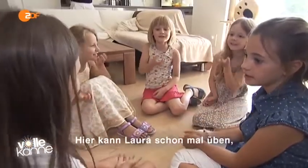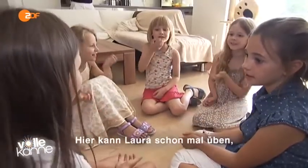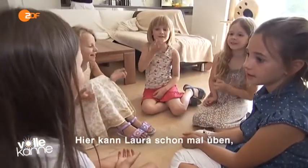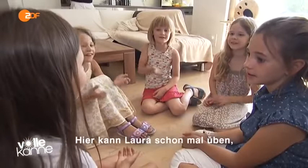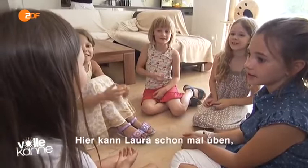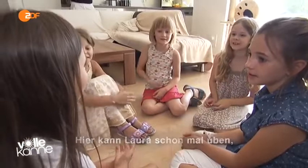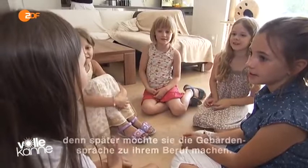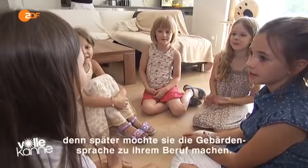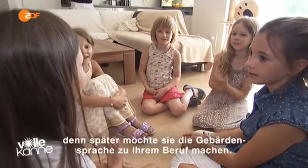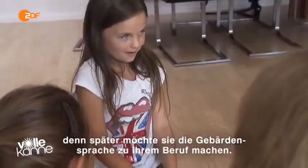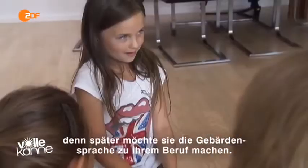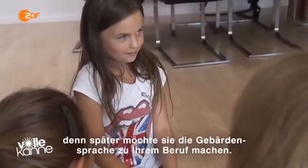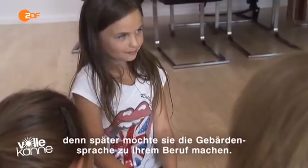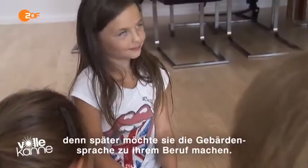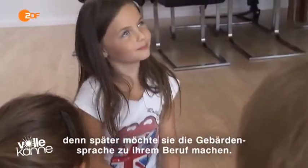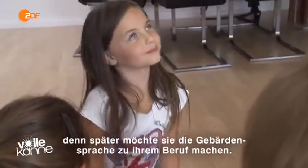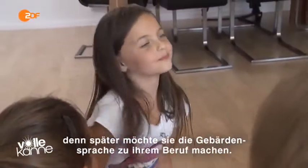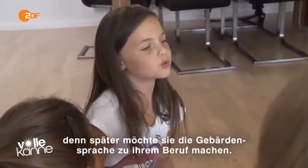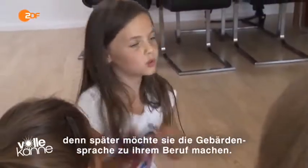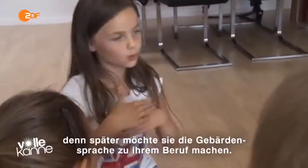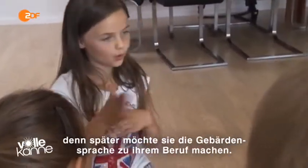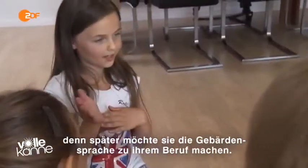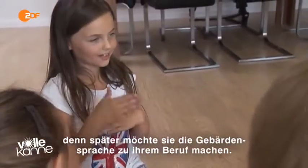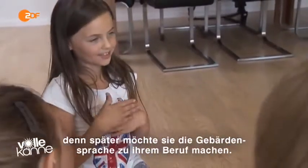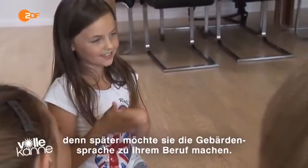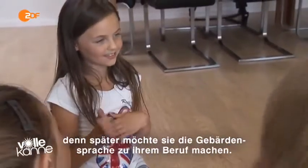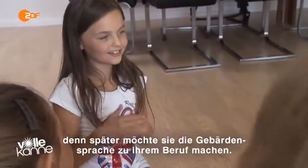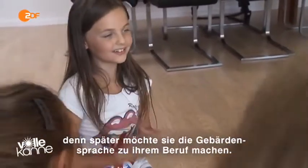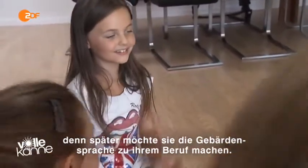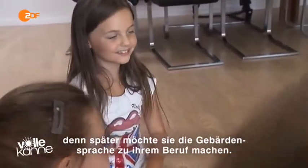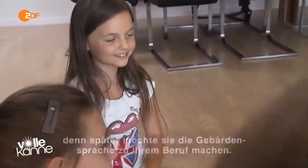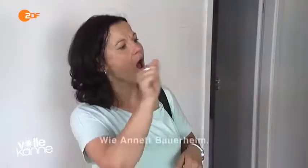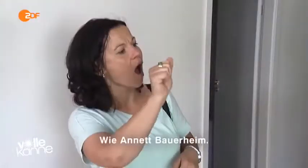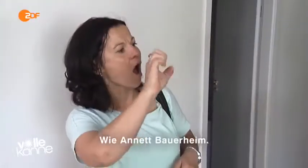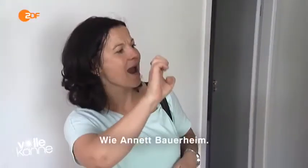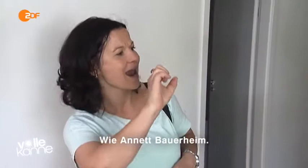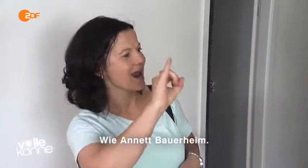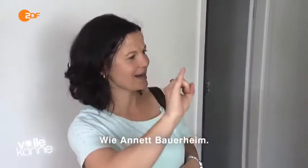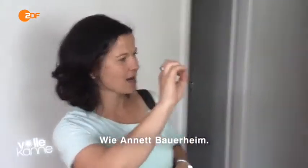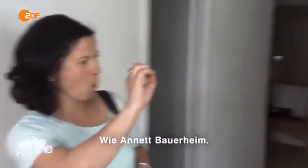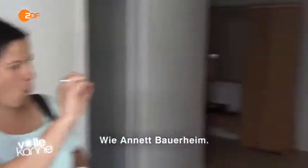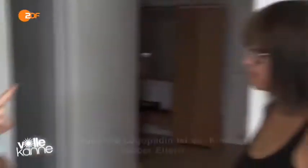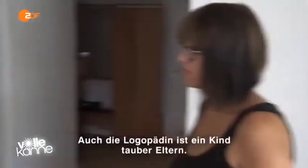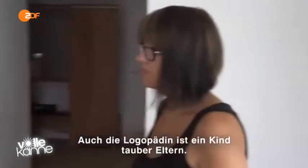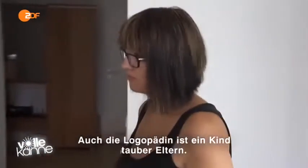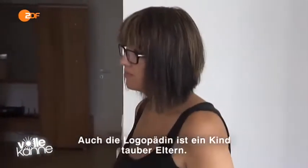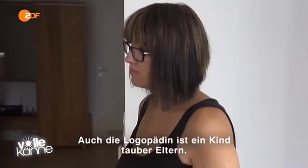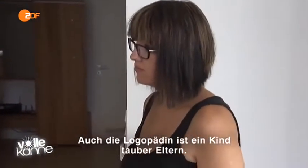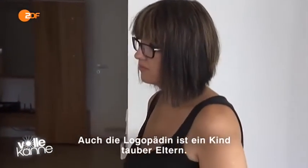mal üben, denn später möchte sie die Gebärdensprache zu ihrem Beruf machen. Wie Annette Bauerheim. Denn auch die Logopädin ist ein Kind